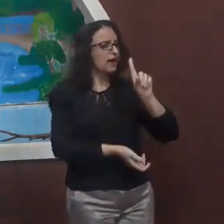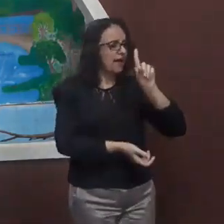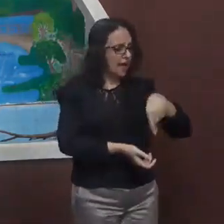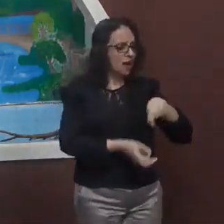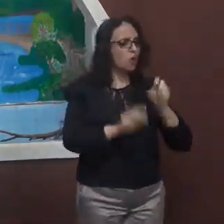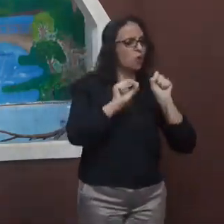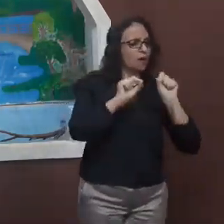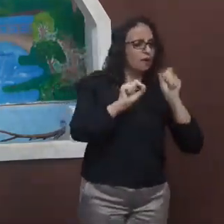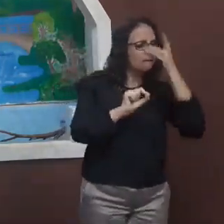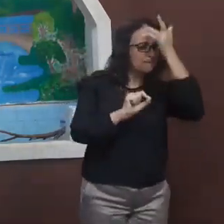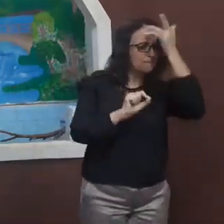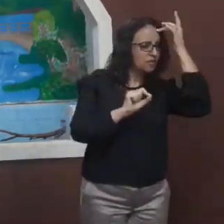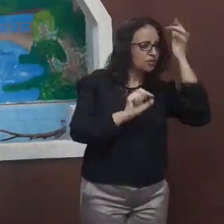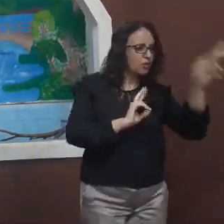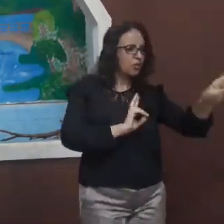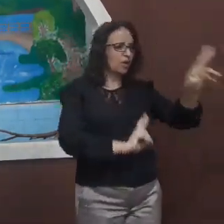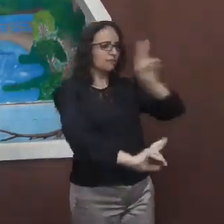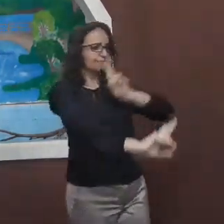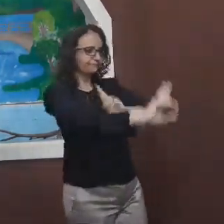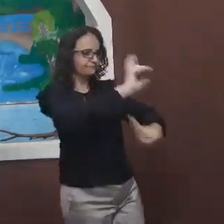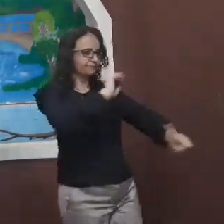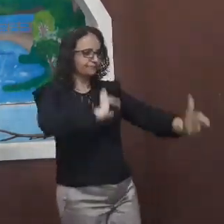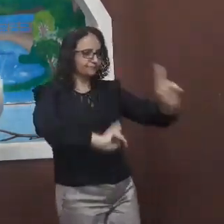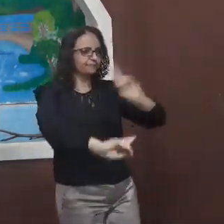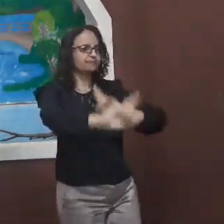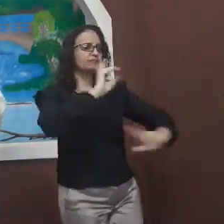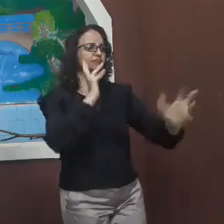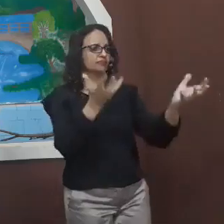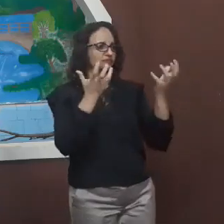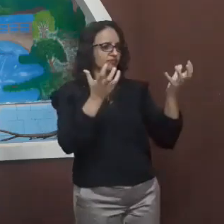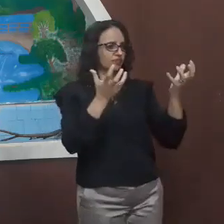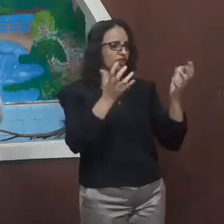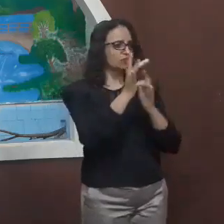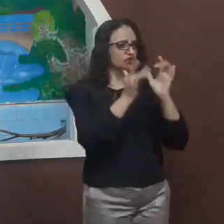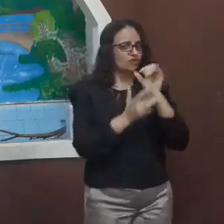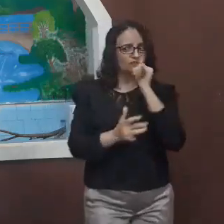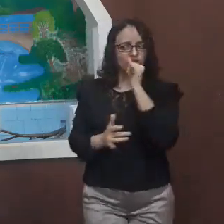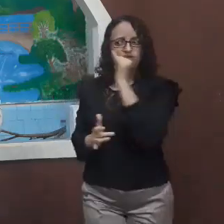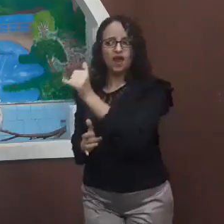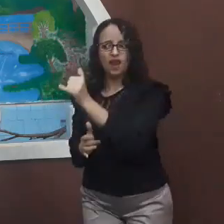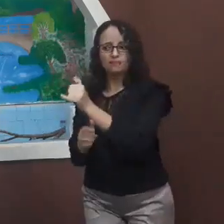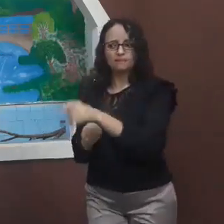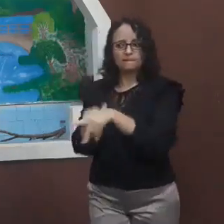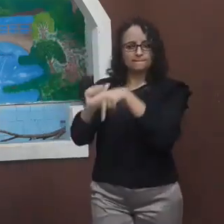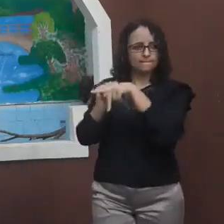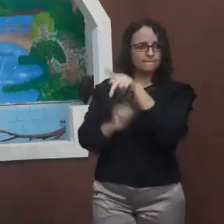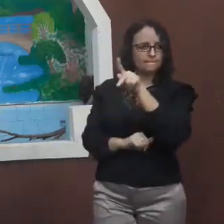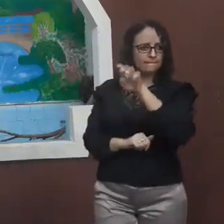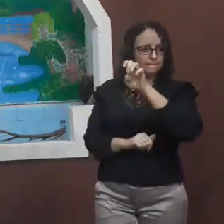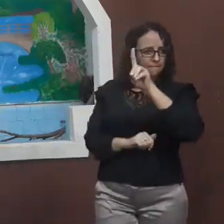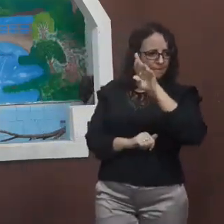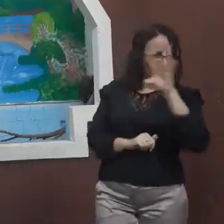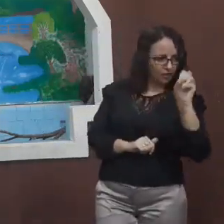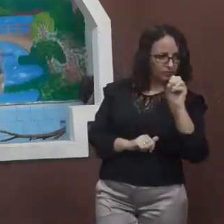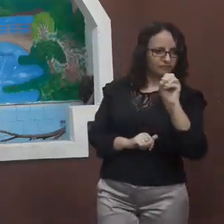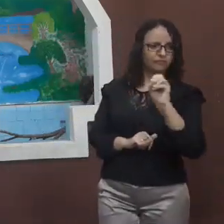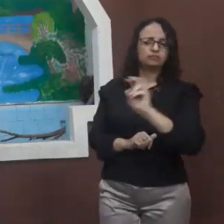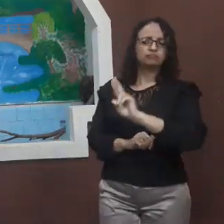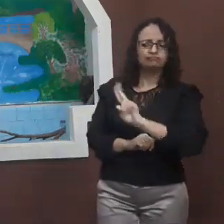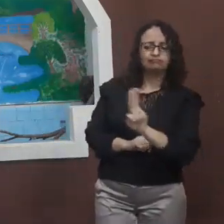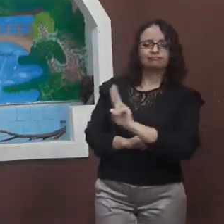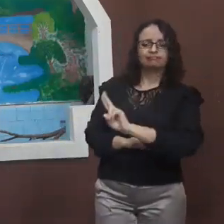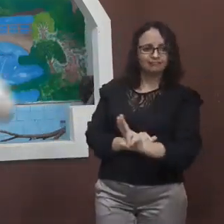relacional. Jesus, ele quer relacionar com você. Ele fala: Simão, Simão, Pedro, Pedro. Olha só, Jesus não está